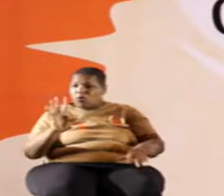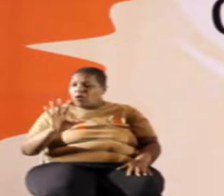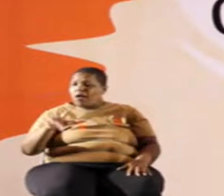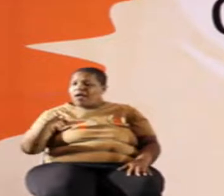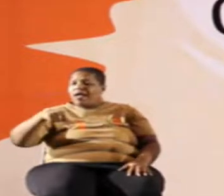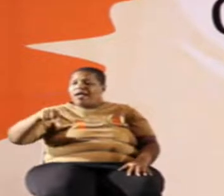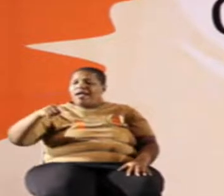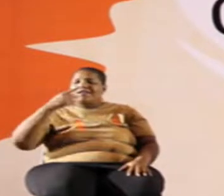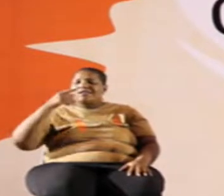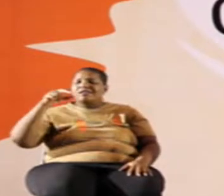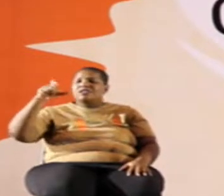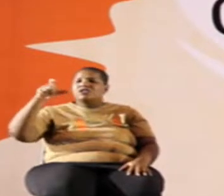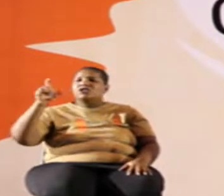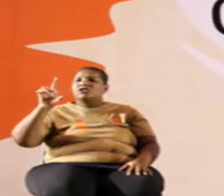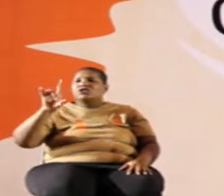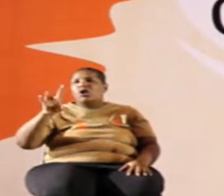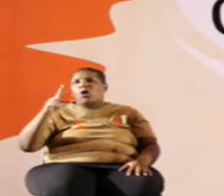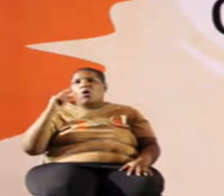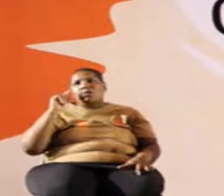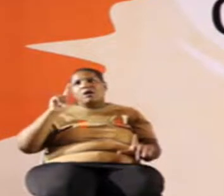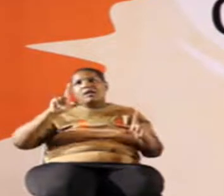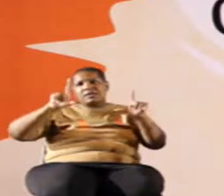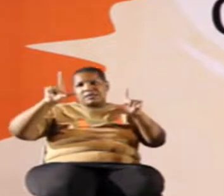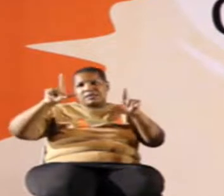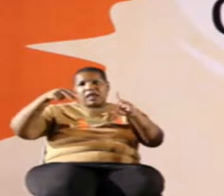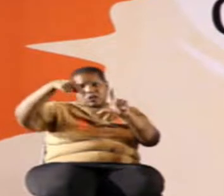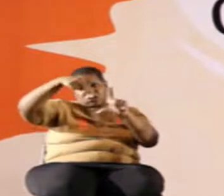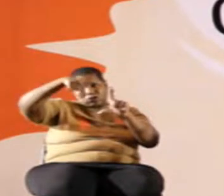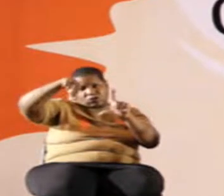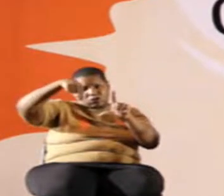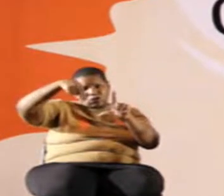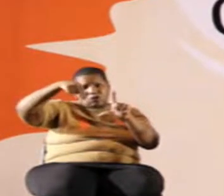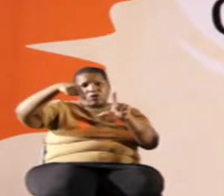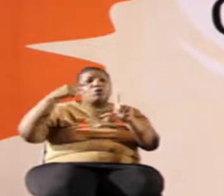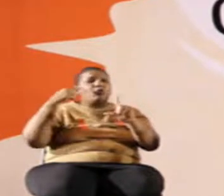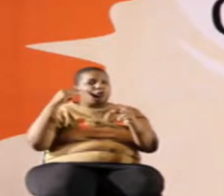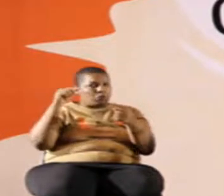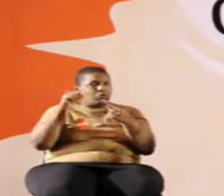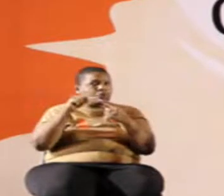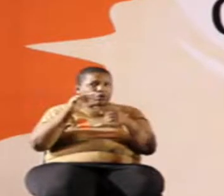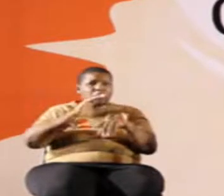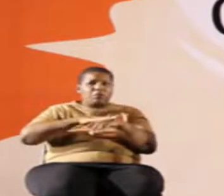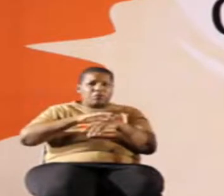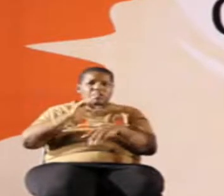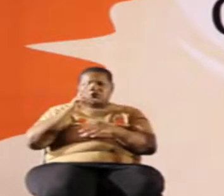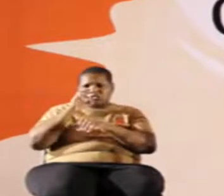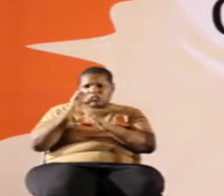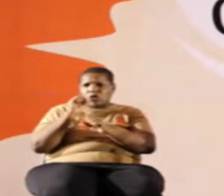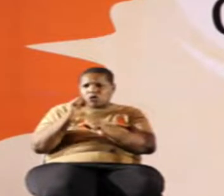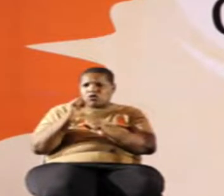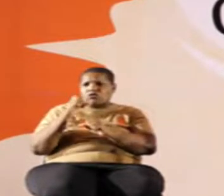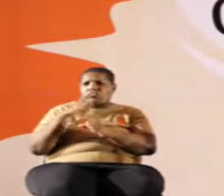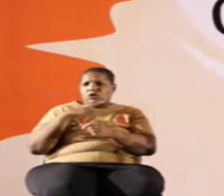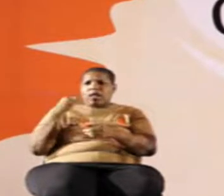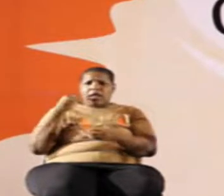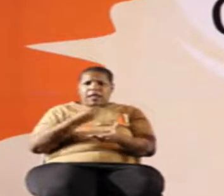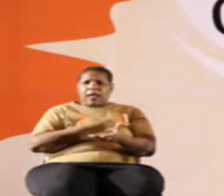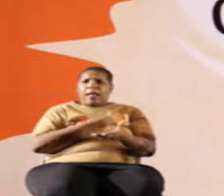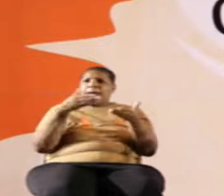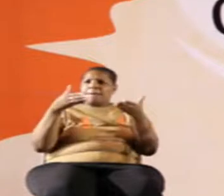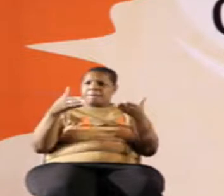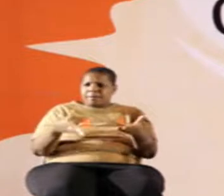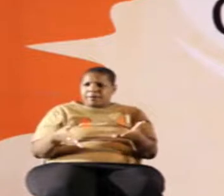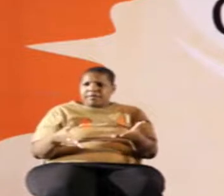apenas na sua teledramaturgia, que é o ponto mais forte de atuação, de